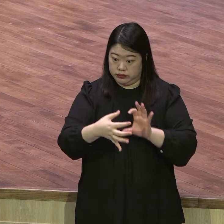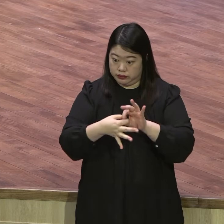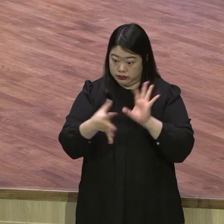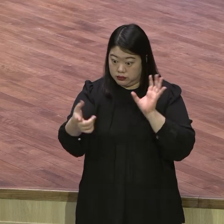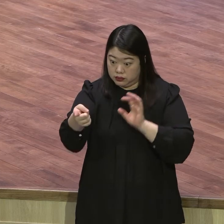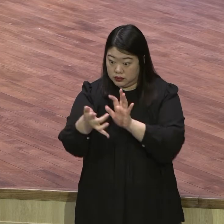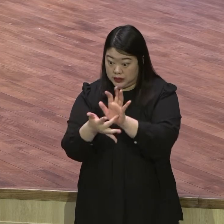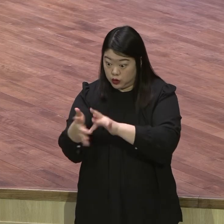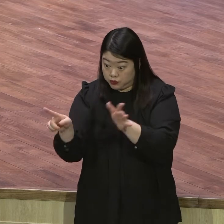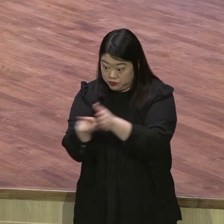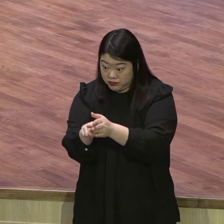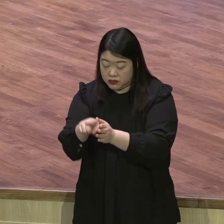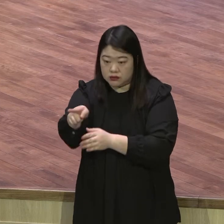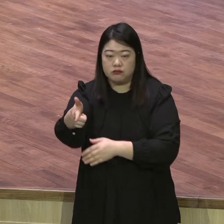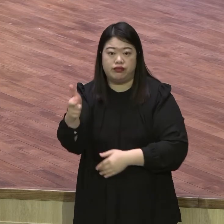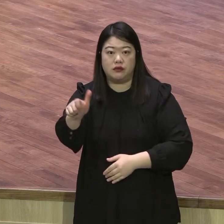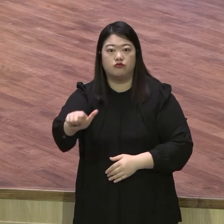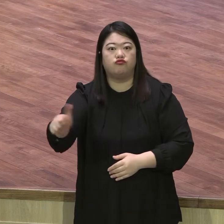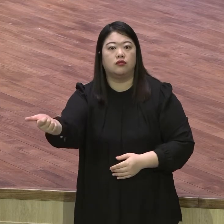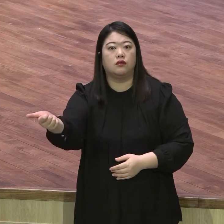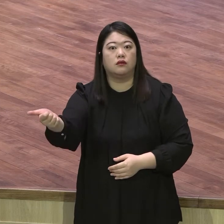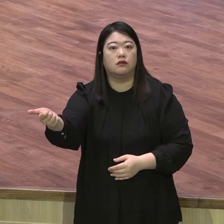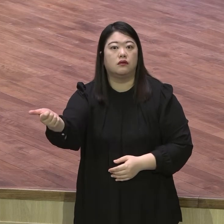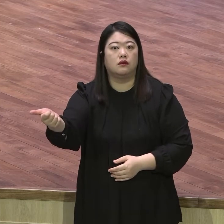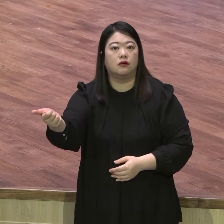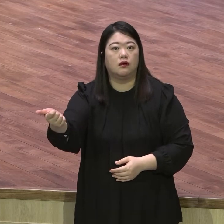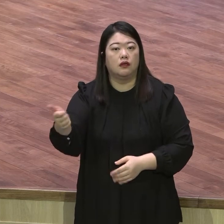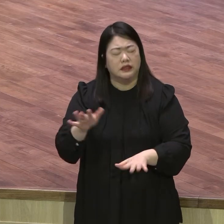믿는다. 예수님 때문에.